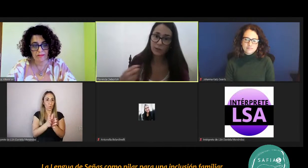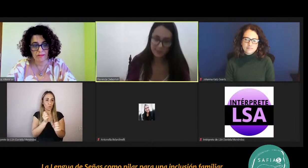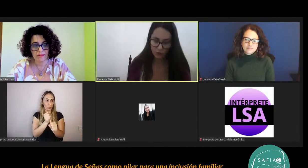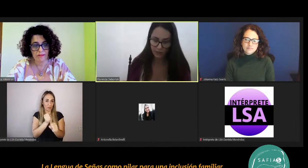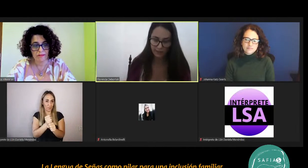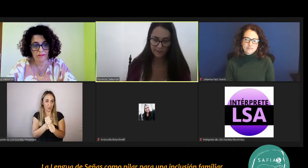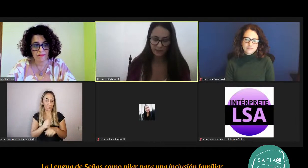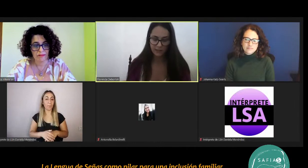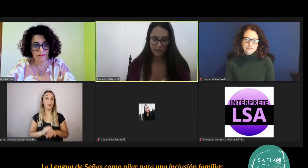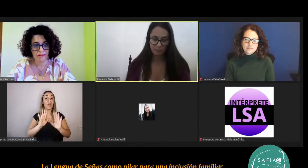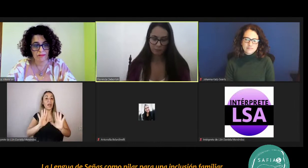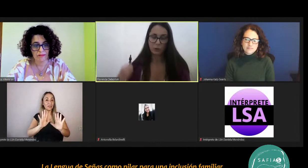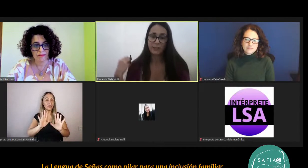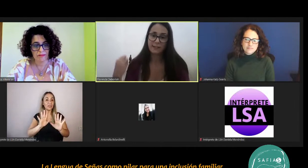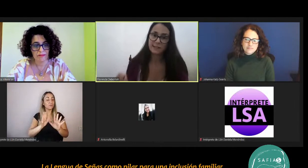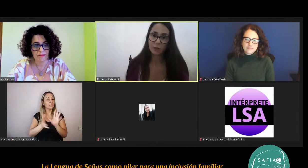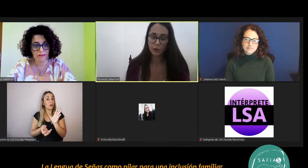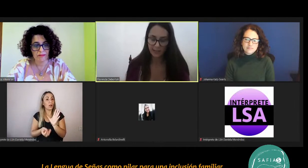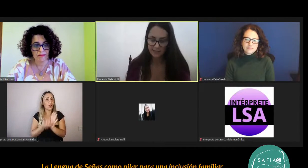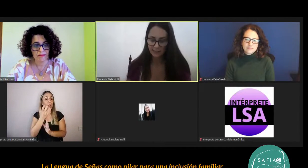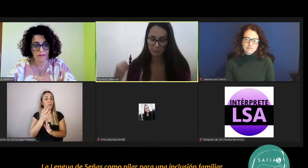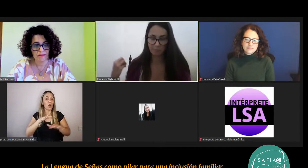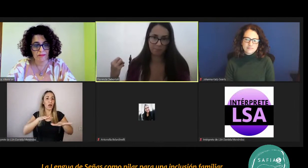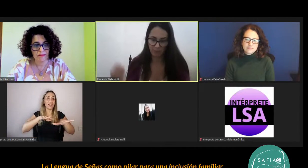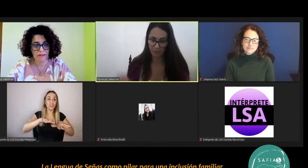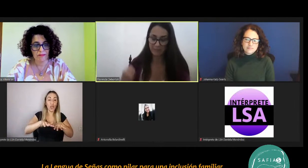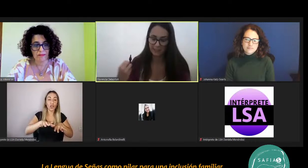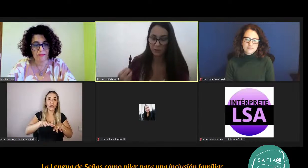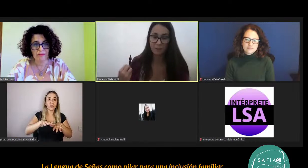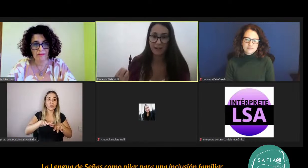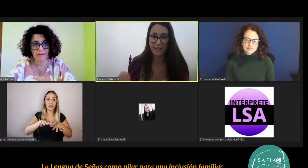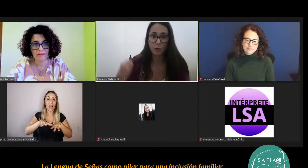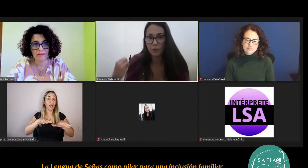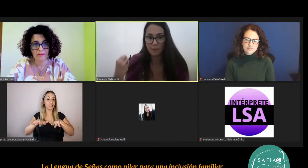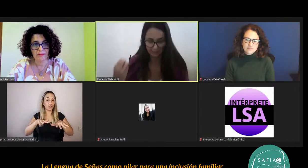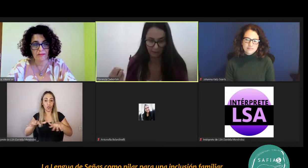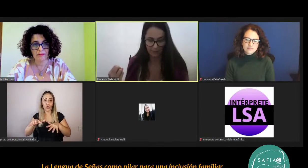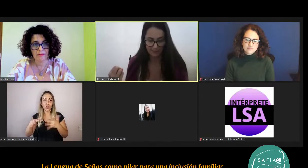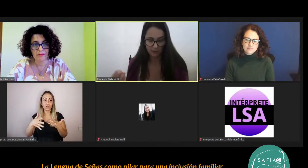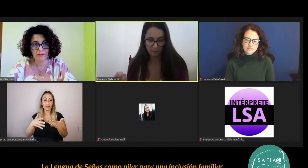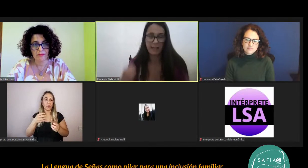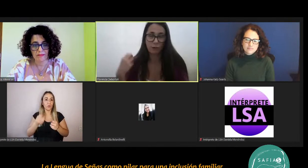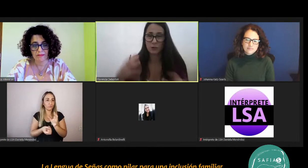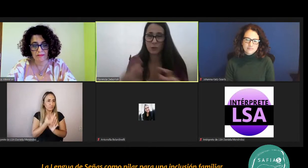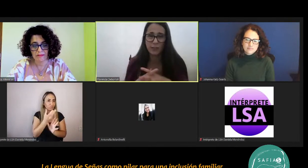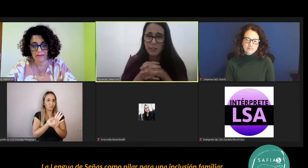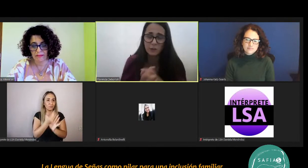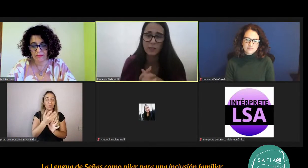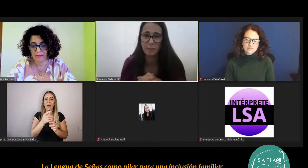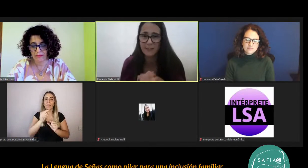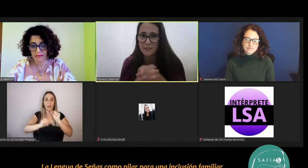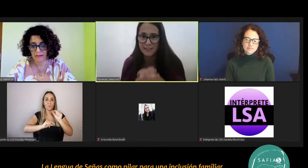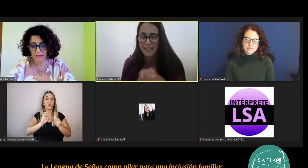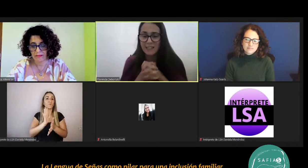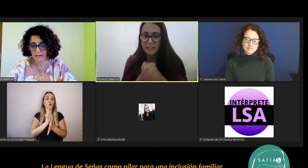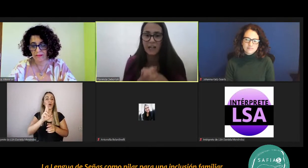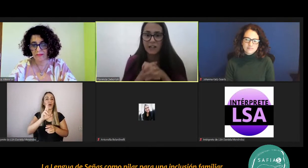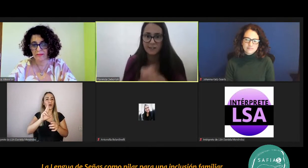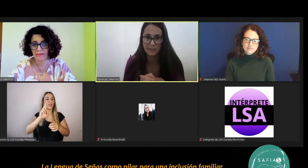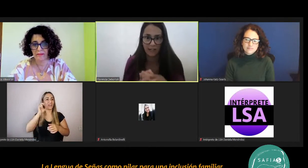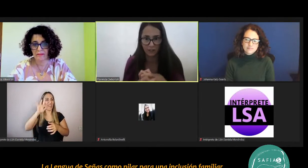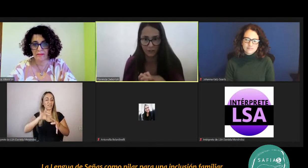generando acciones potenciadoras que permitieron hilvanar nuevas tramas para consolidar estos espacios